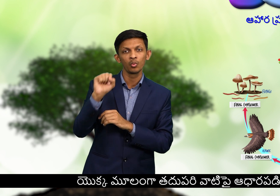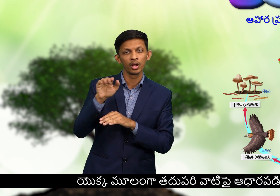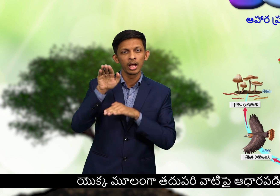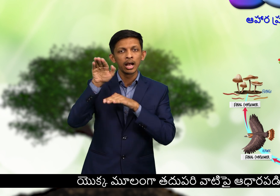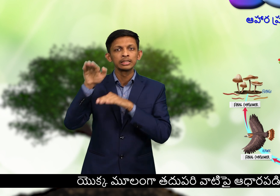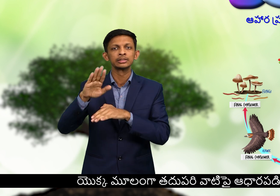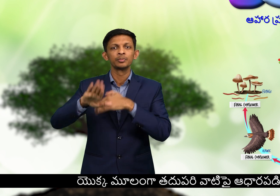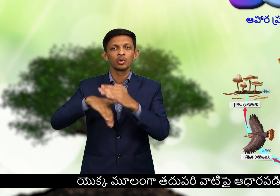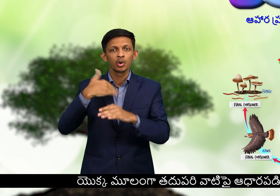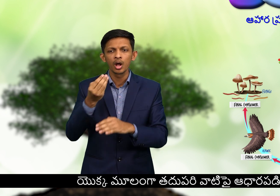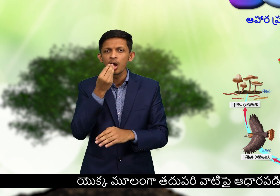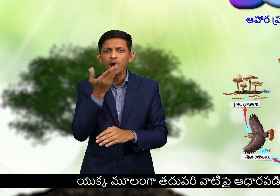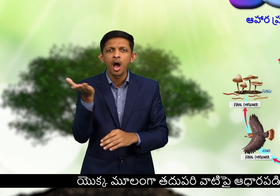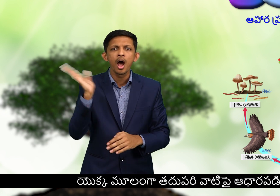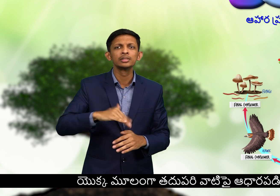ఉంటుంది.